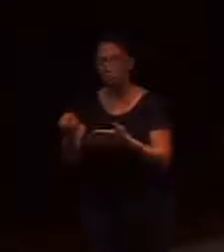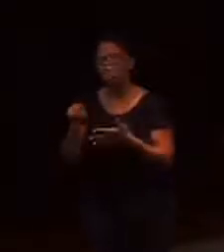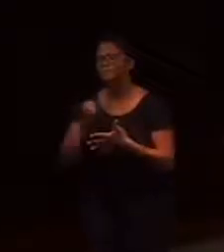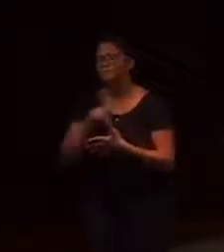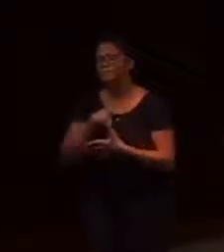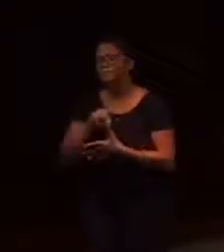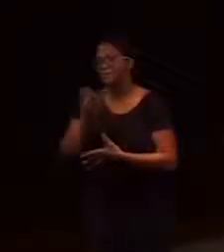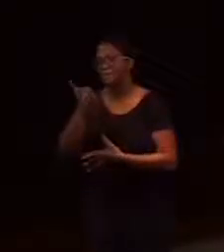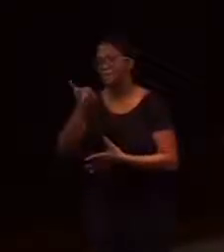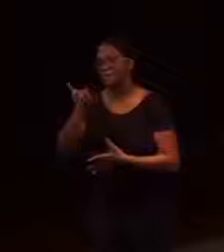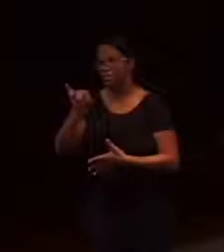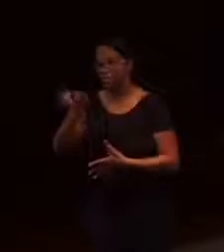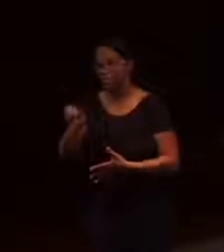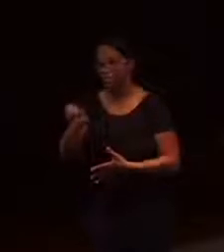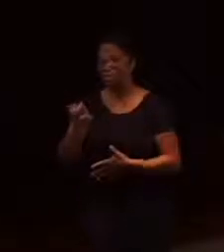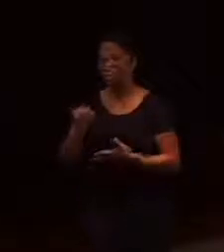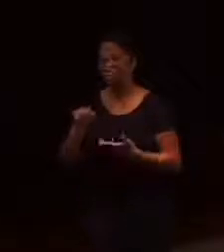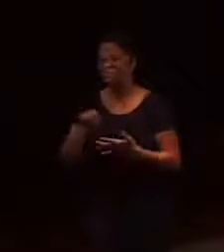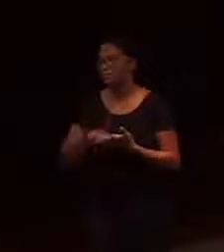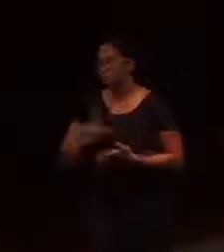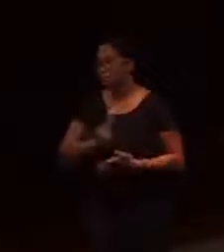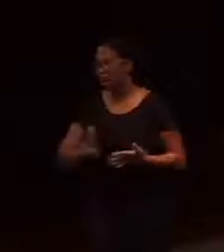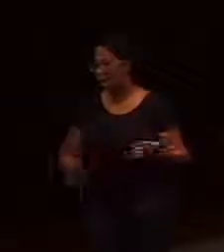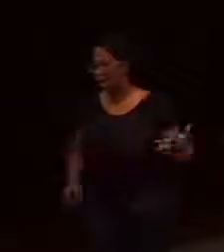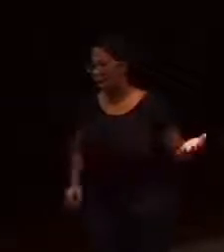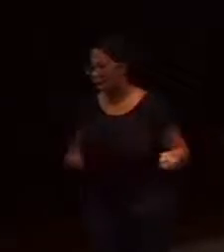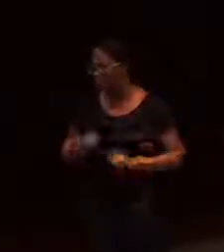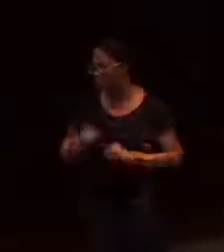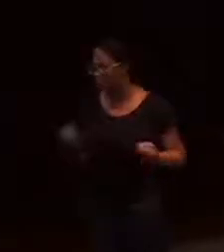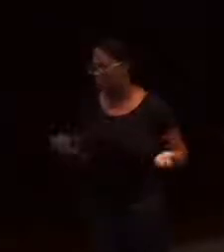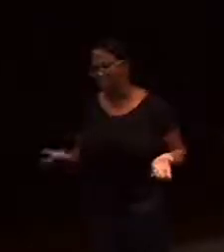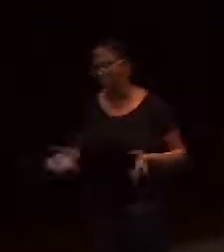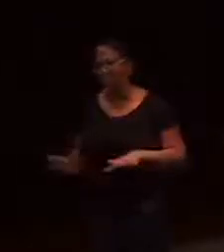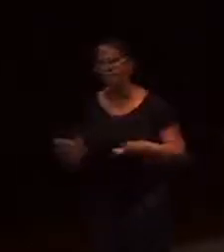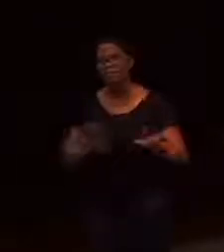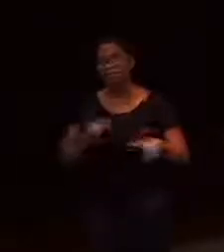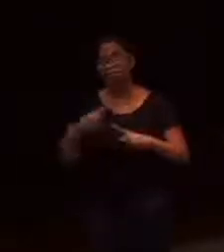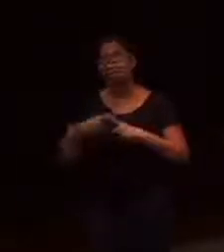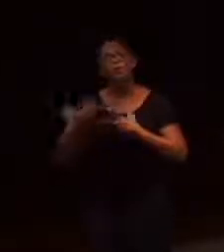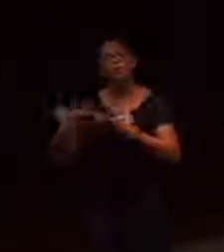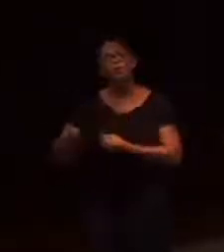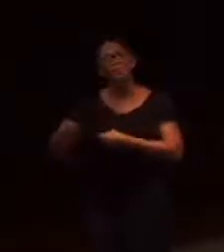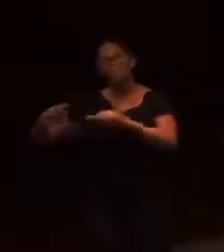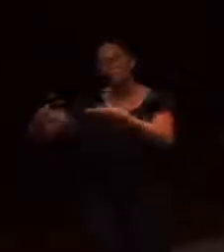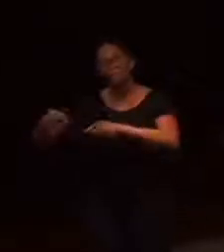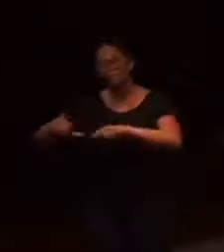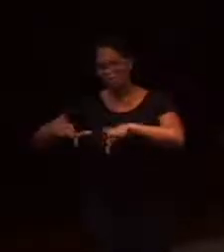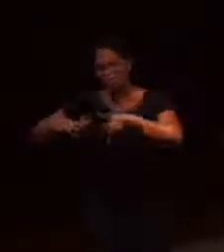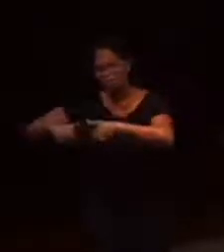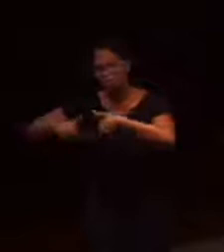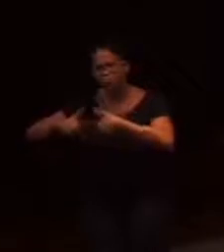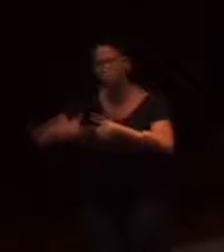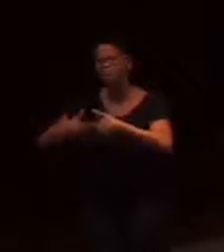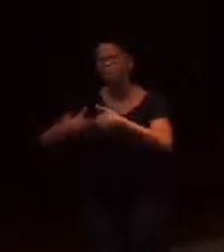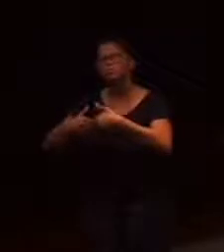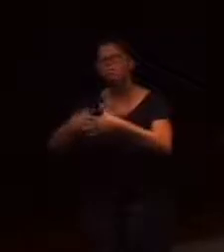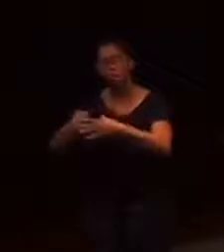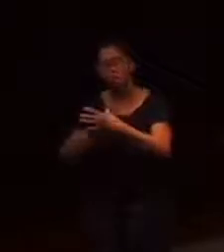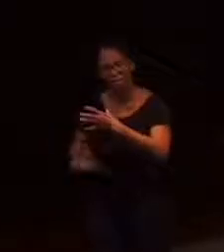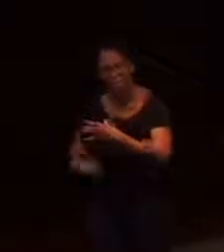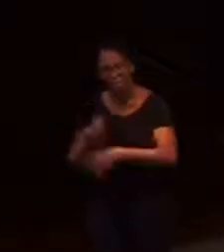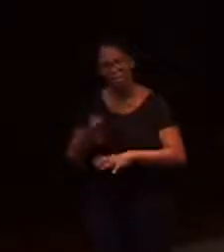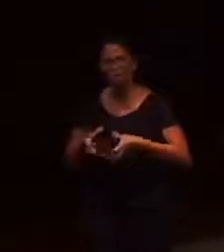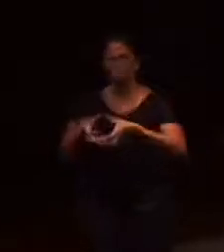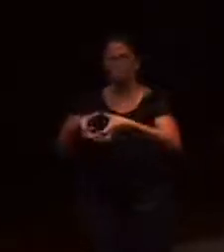à Tatiane Rezende, por assumirem esse desafio e assumirem essa tarefa de compor